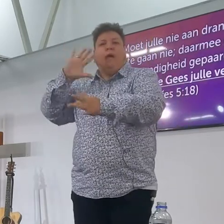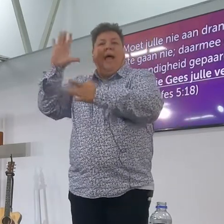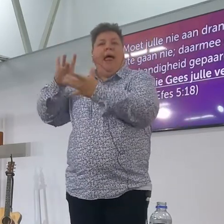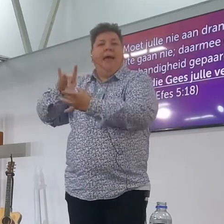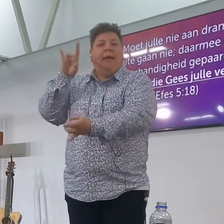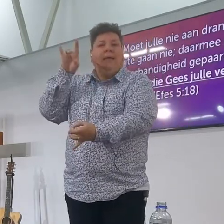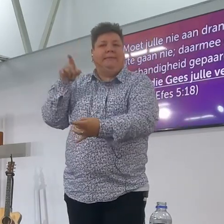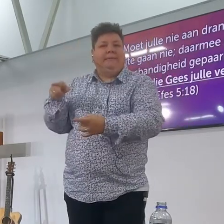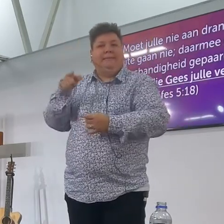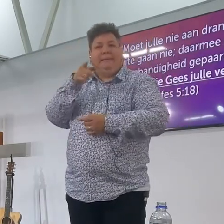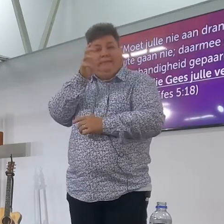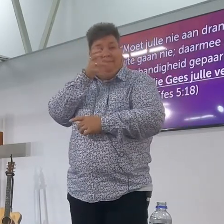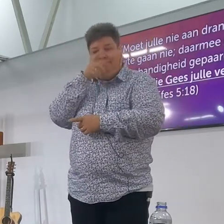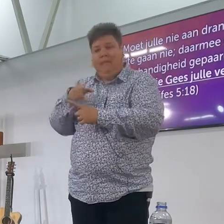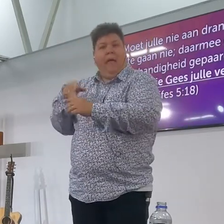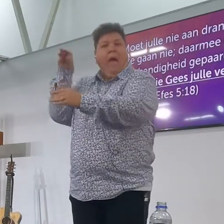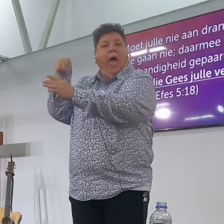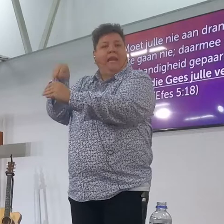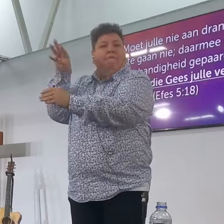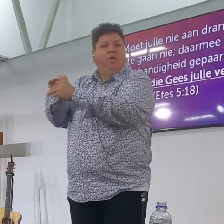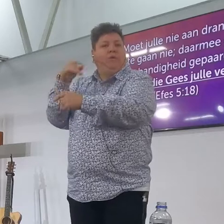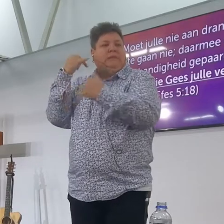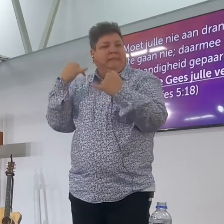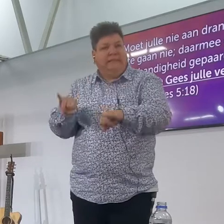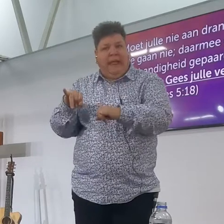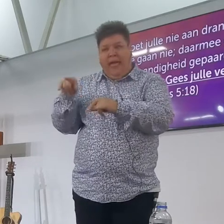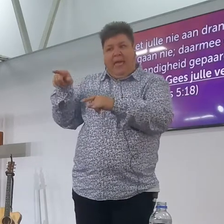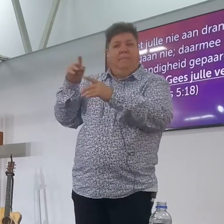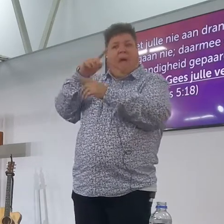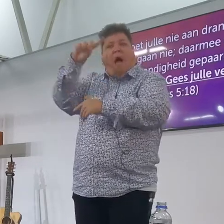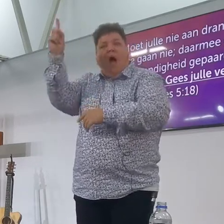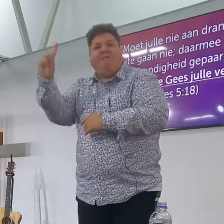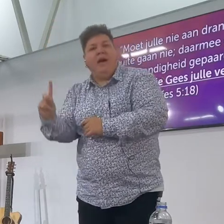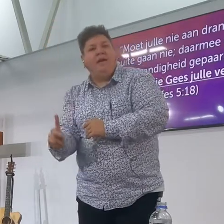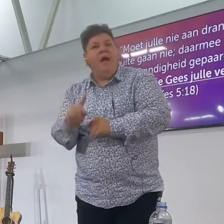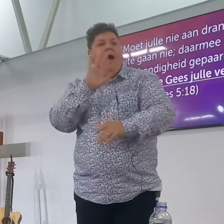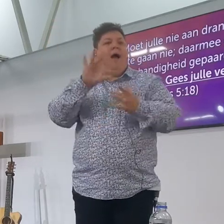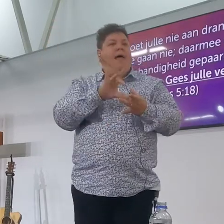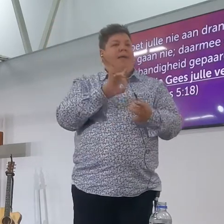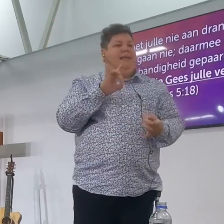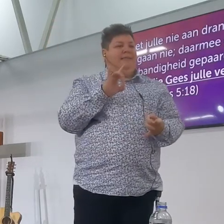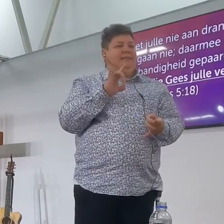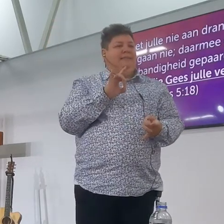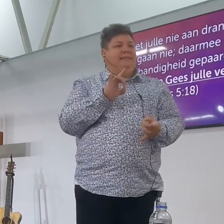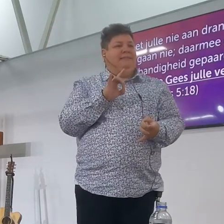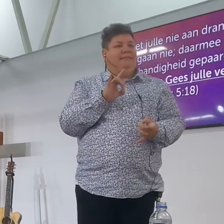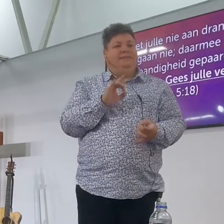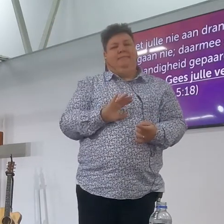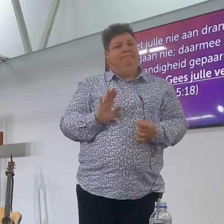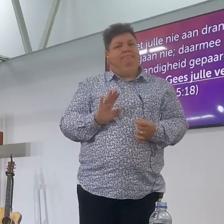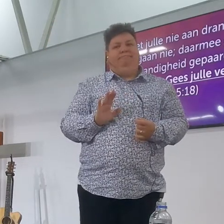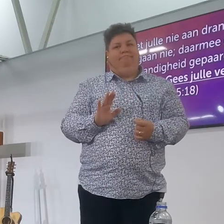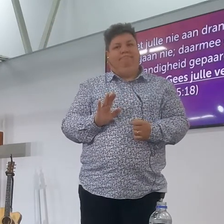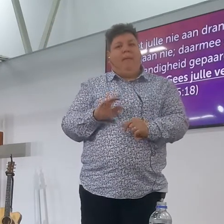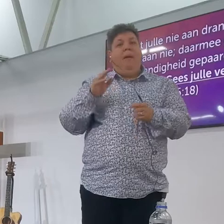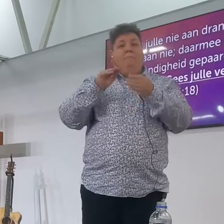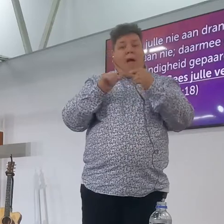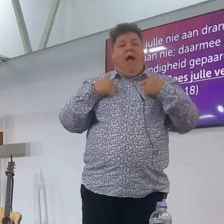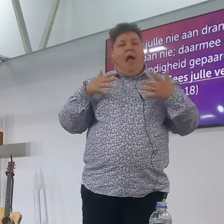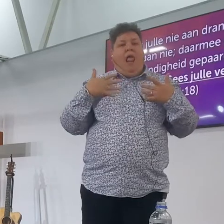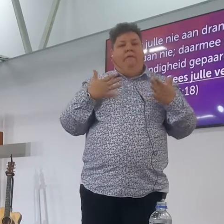positiewe kant van hierdie sy, en hy kom dring in my lewe in, en hy kom verander my, en hy kom sit my op 'n spoor, wat my lewe anders